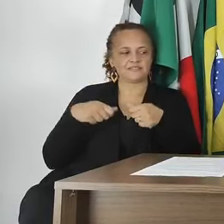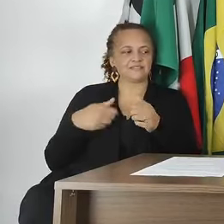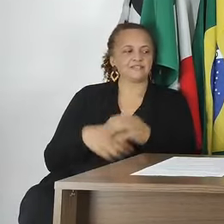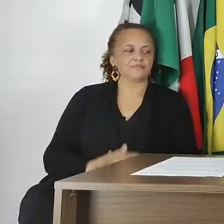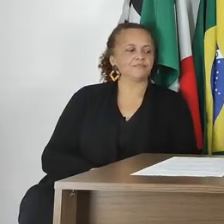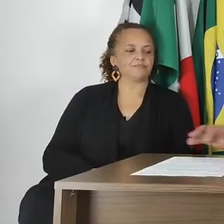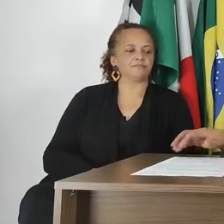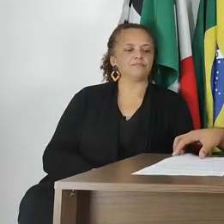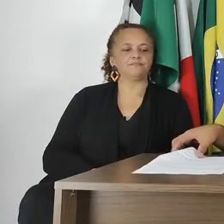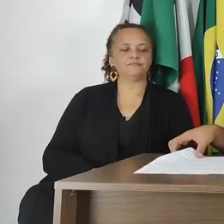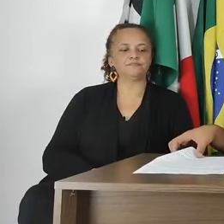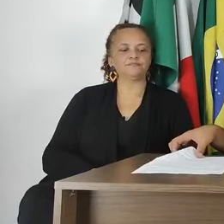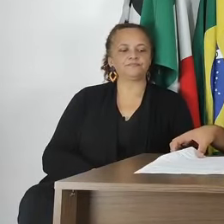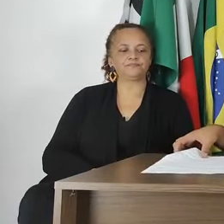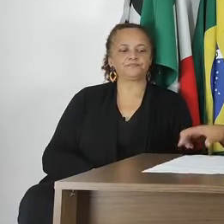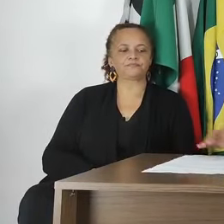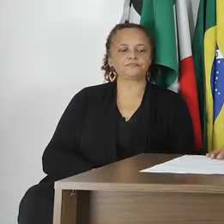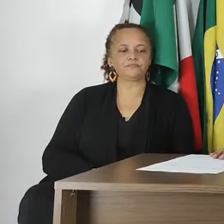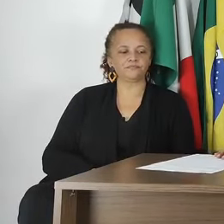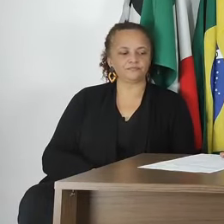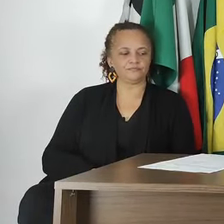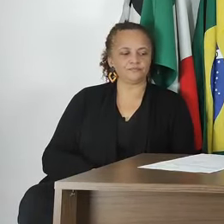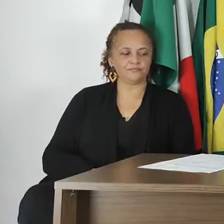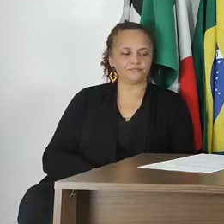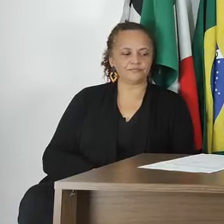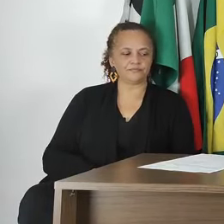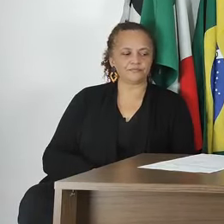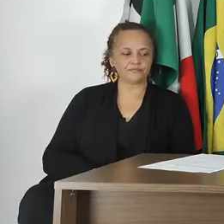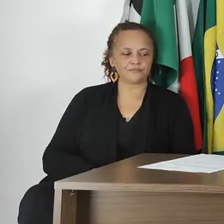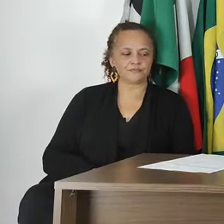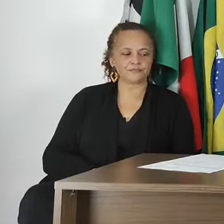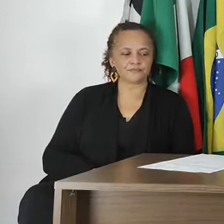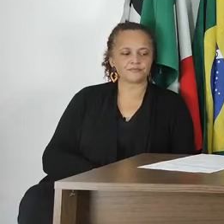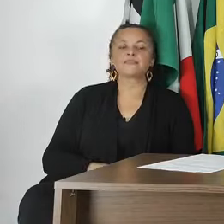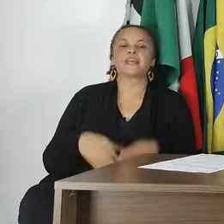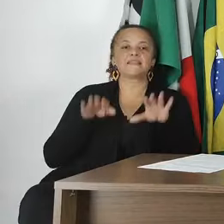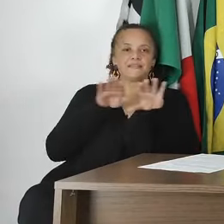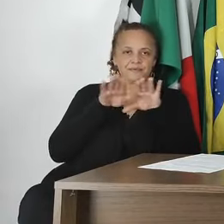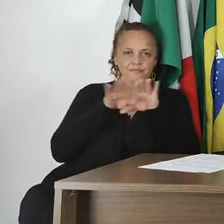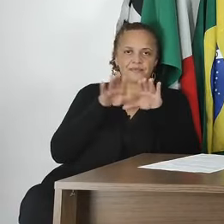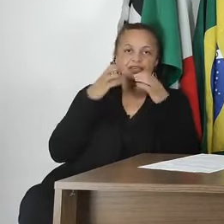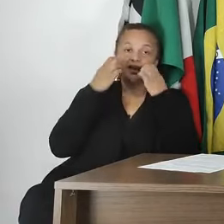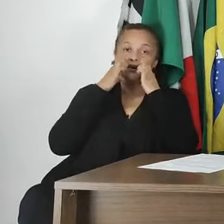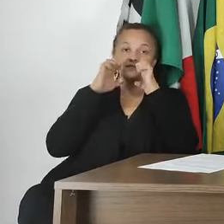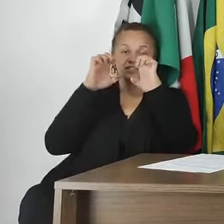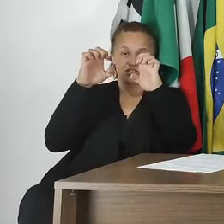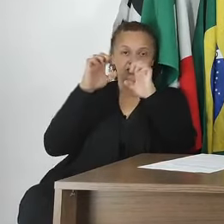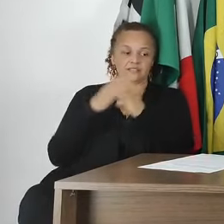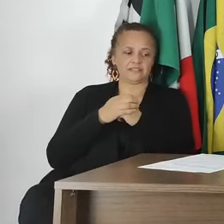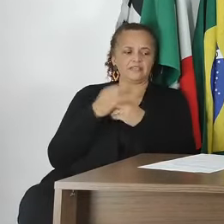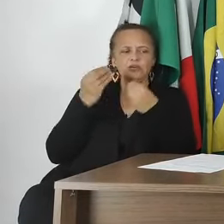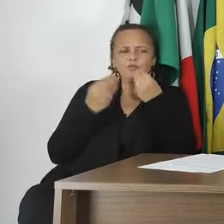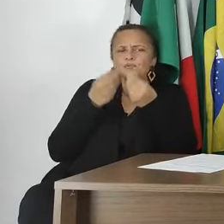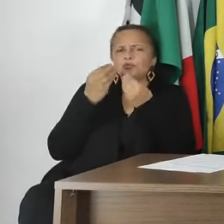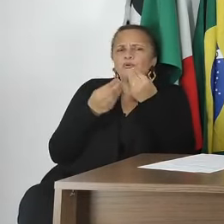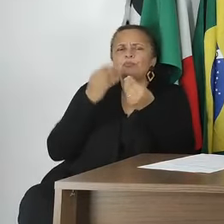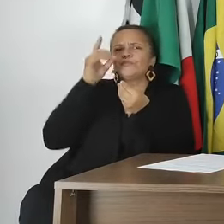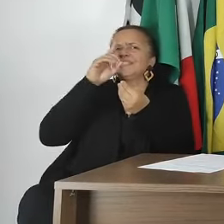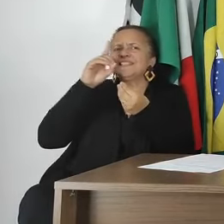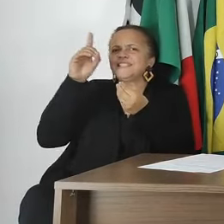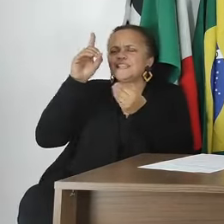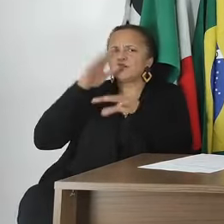E trazendo aqui, em relação à ação, à evangelização, como Deus ungiu